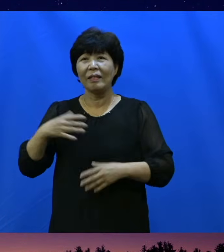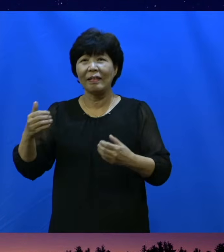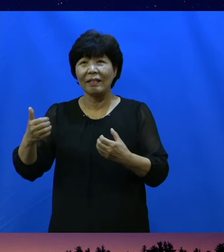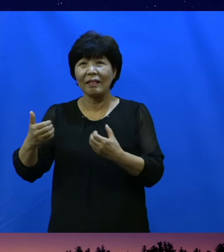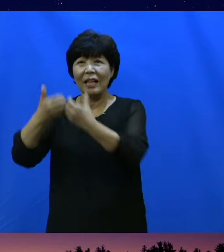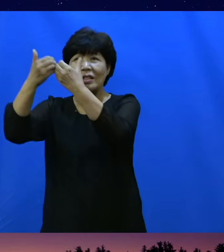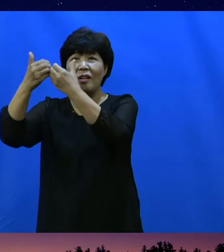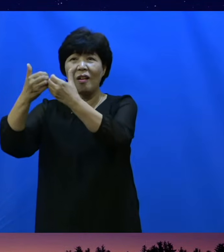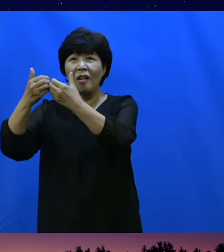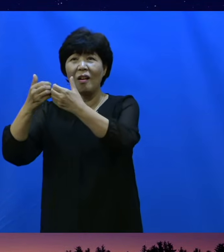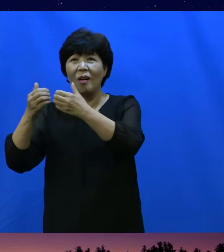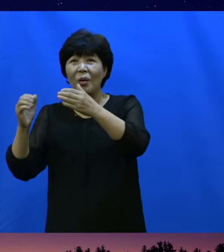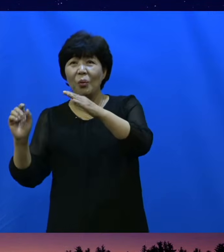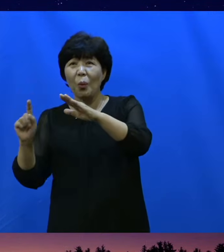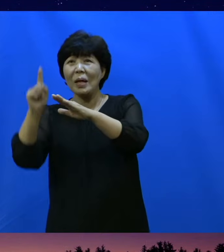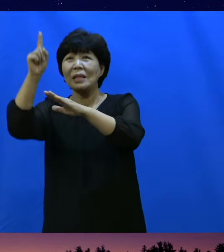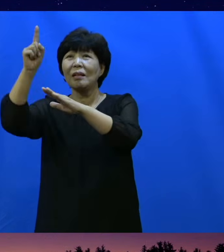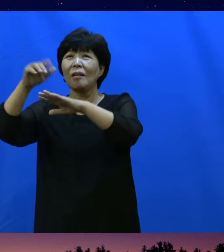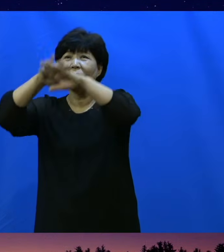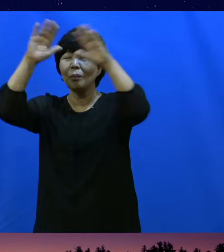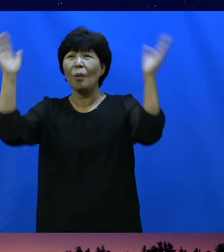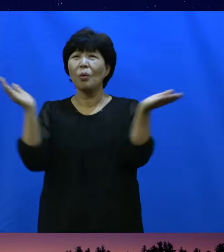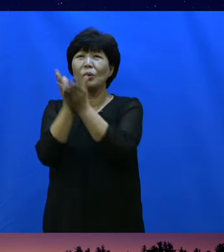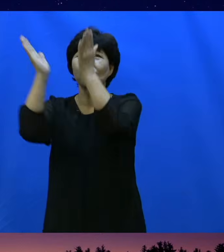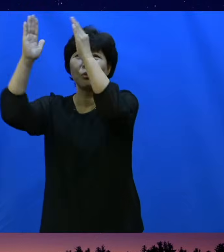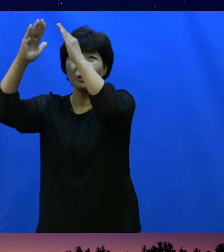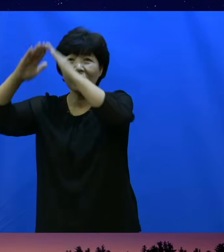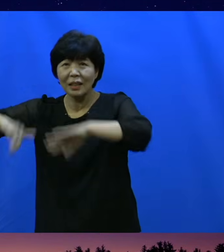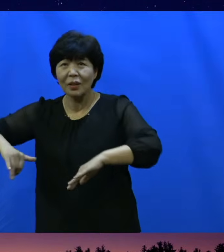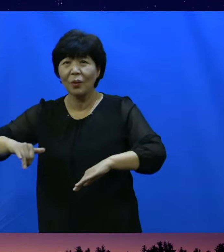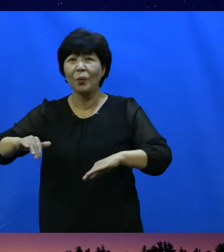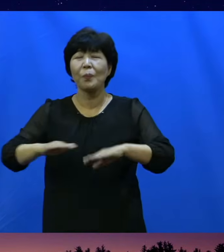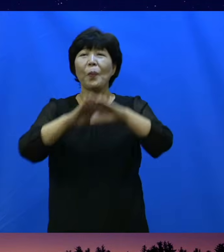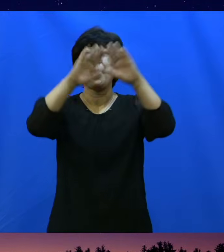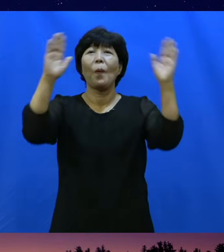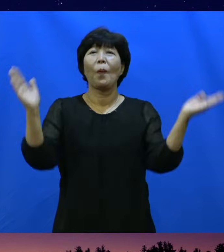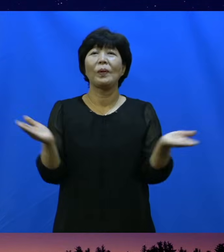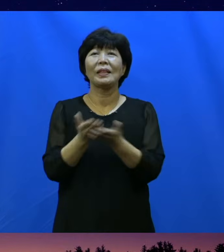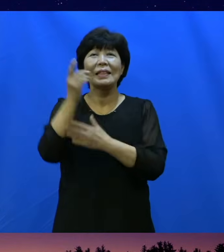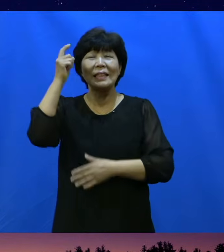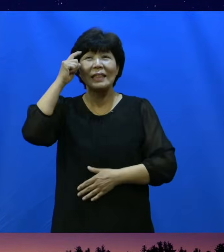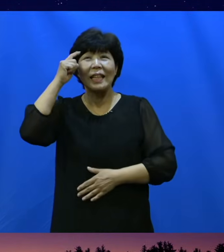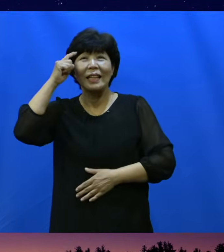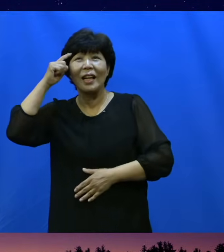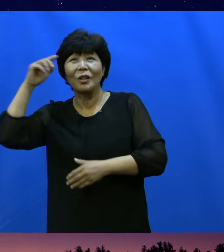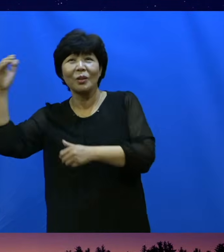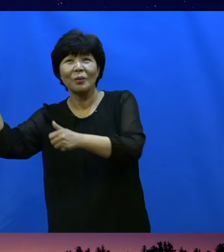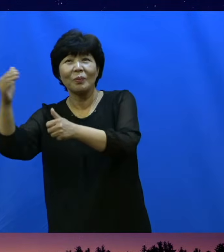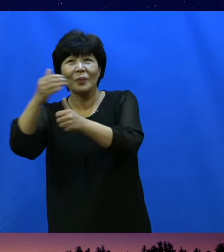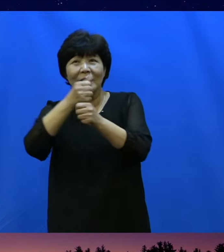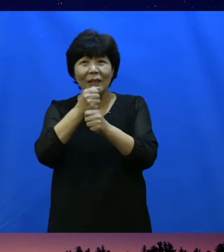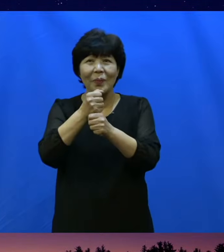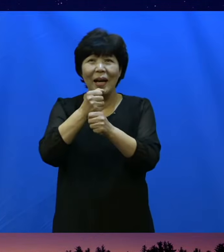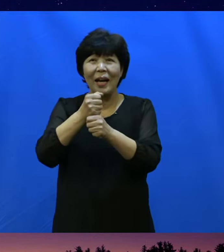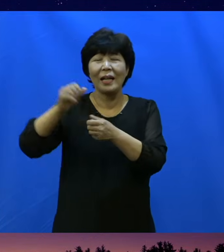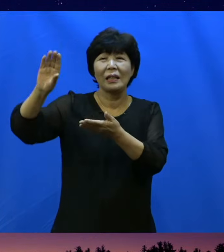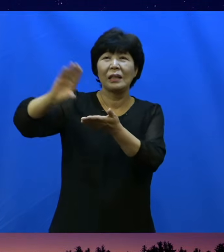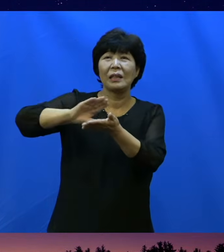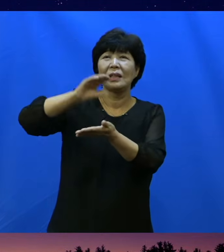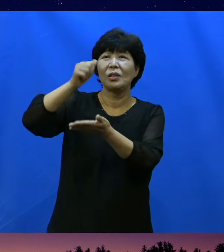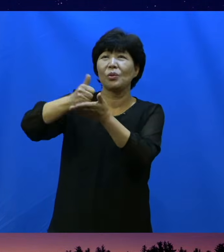높아진 것을 다 무너뜨리고 모든 생각을 사로잡아